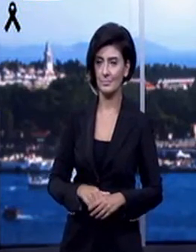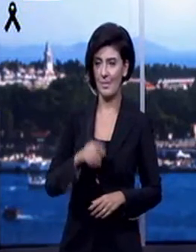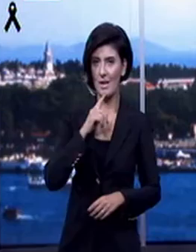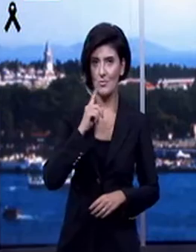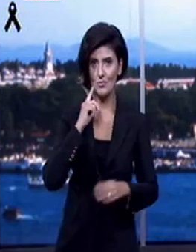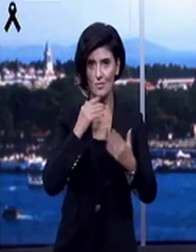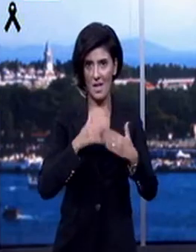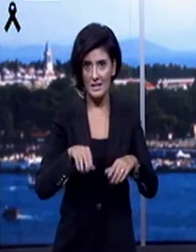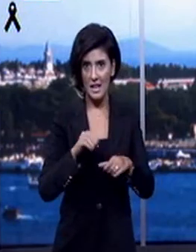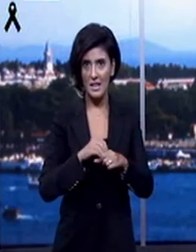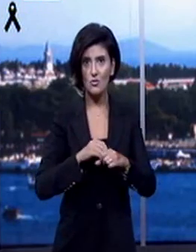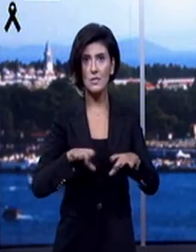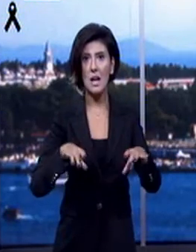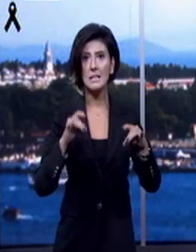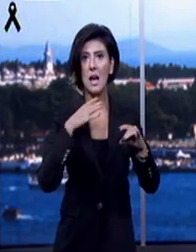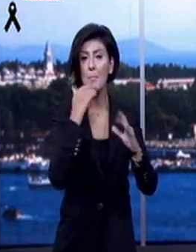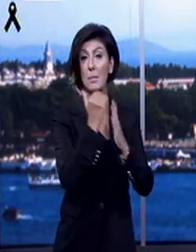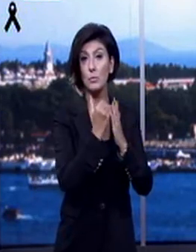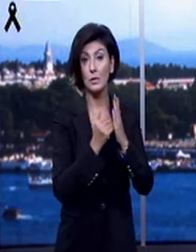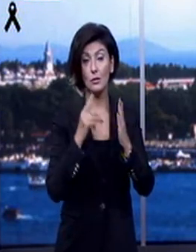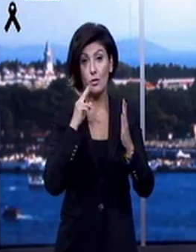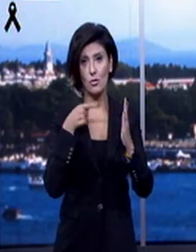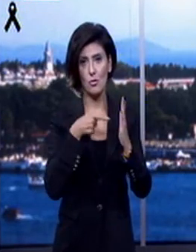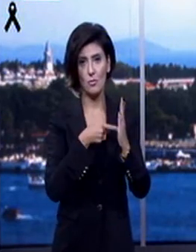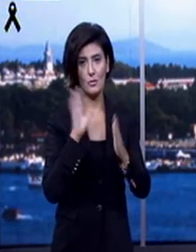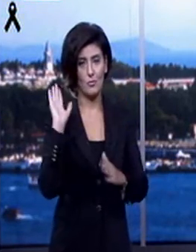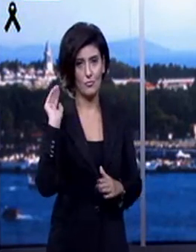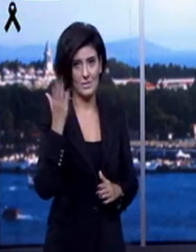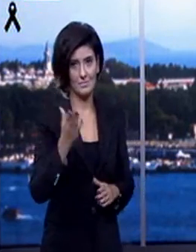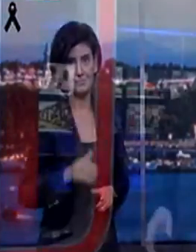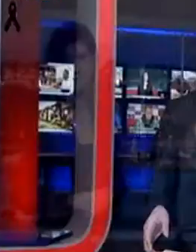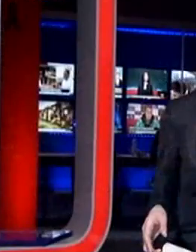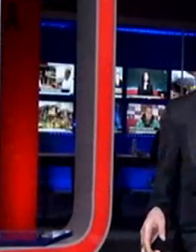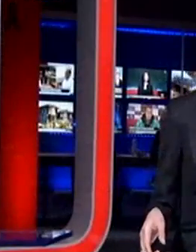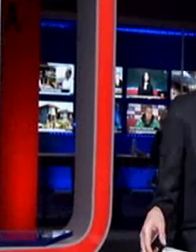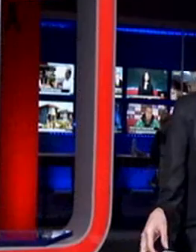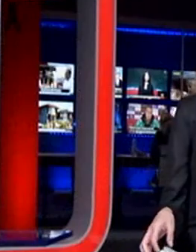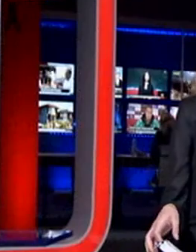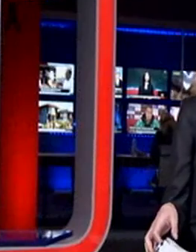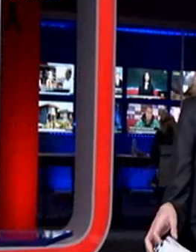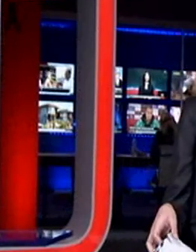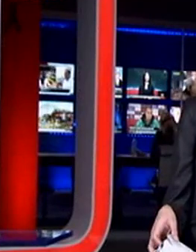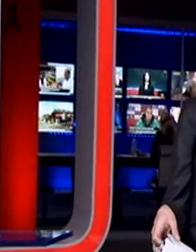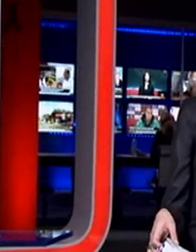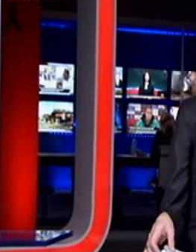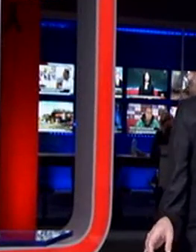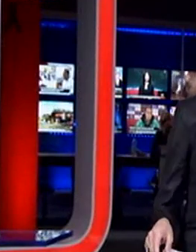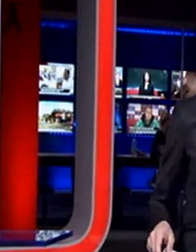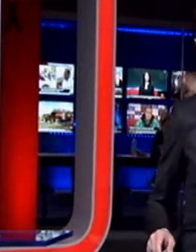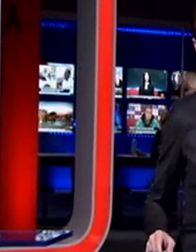İşitme engelliler için hazırladığımız haberlerimizi noktalıyoruz. Evet sevgili seyirciler, gün biterken haber kuşağımızda sıra